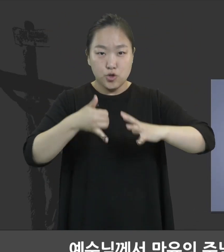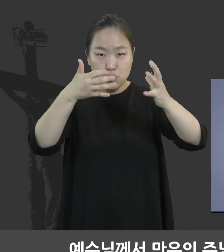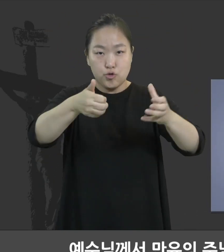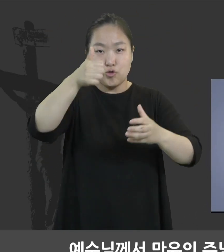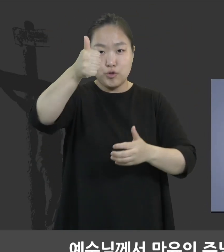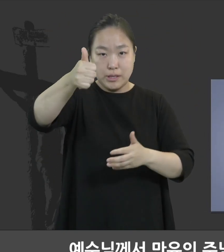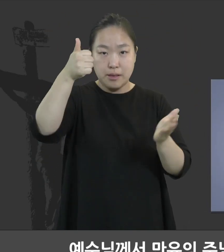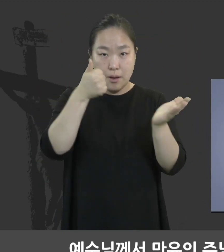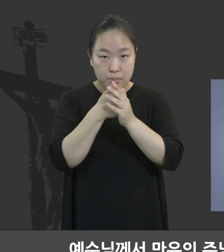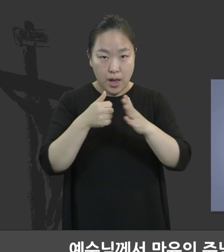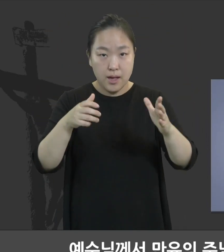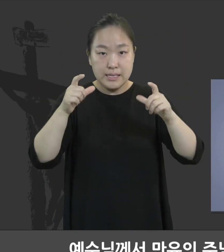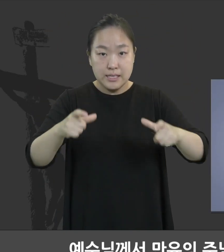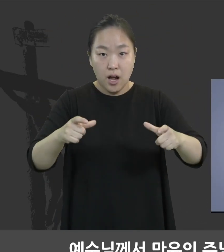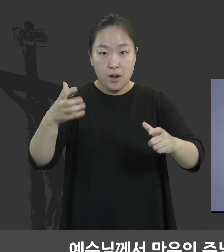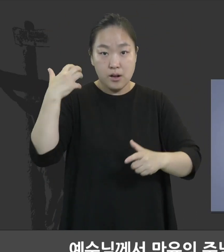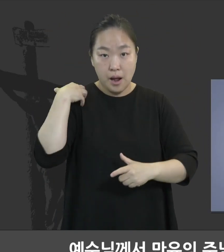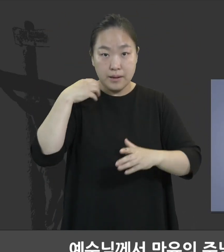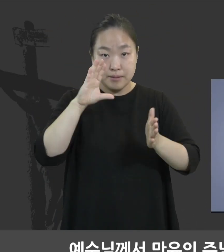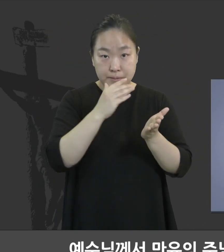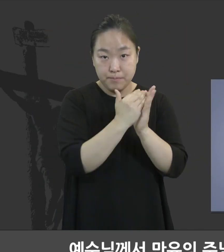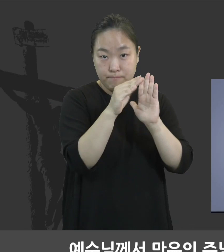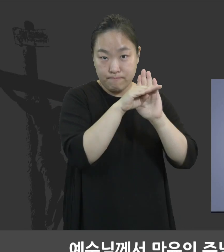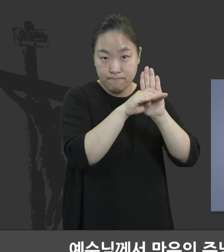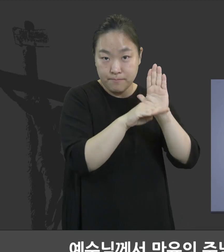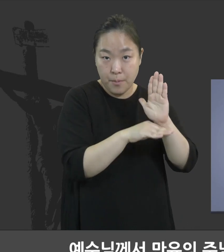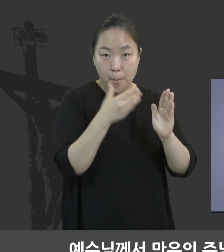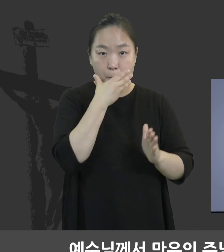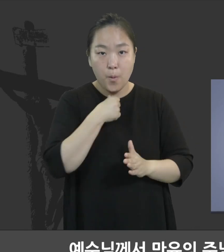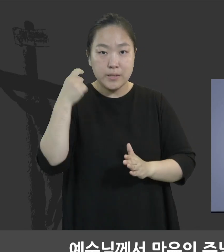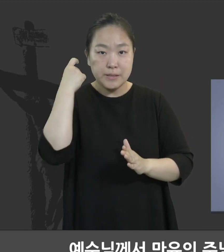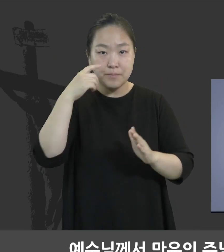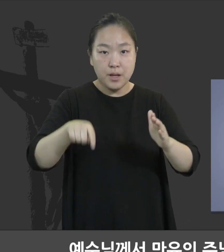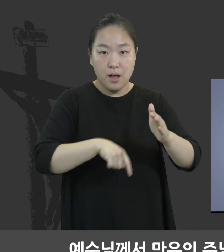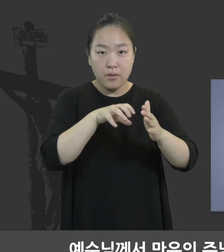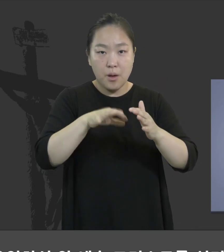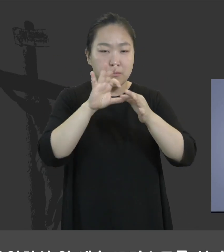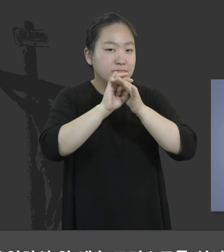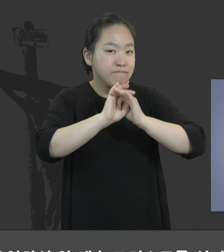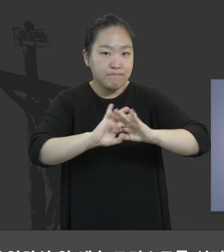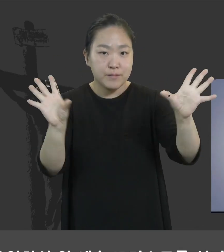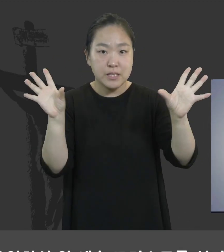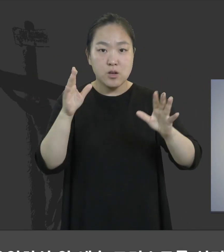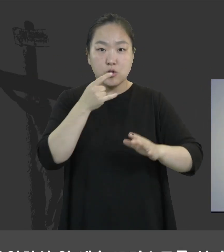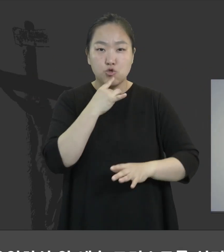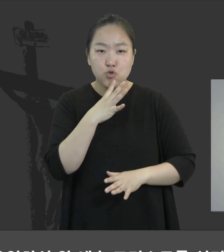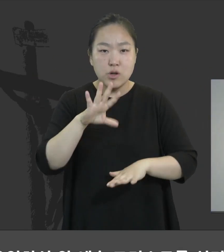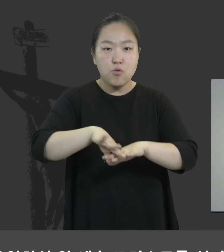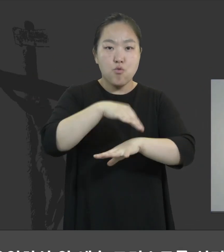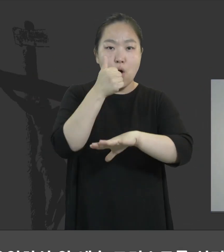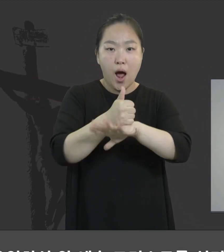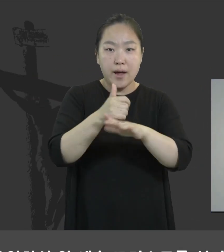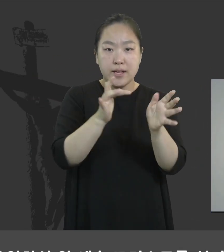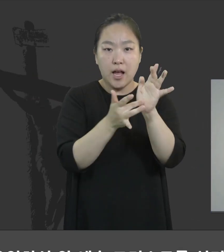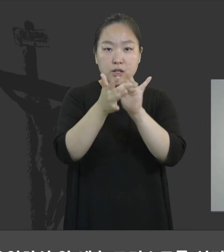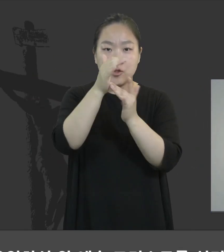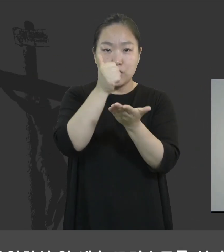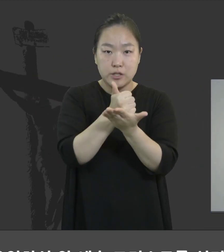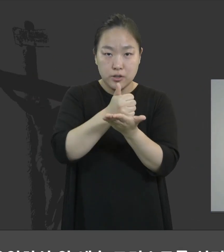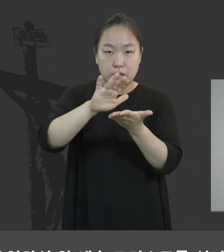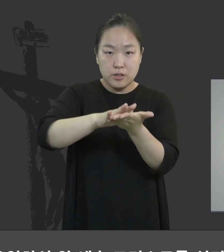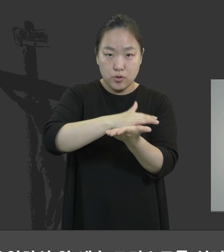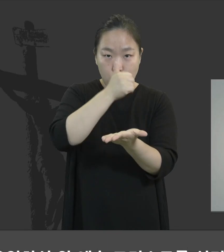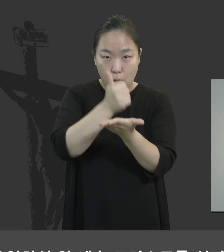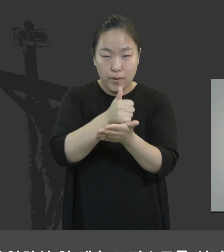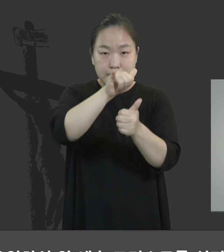때문에 지역과 신분의 경계는 복음 안에서 사라지고 유일하신 왕 예수 그리스도를